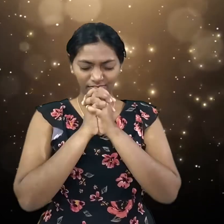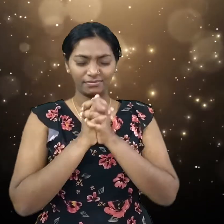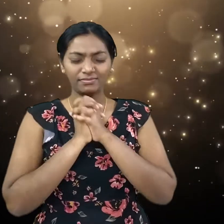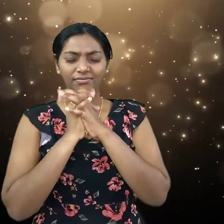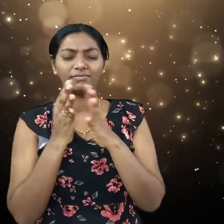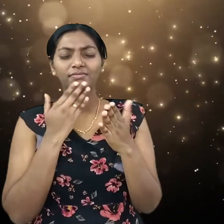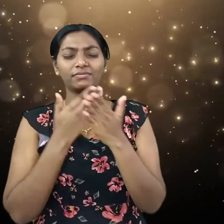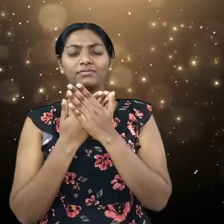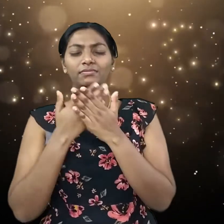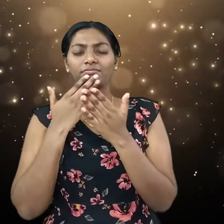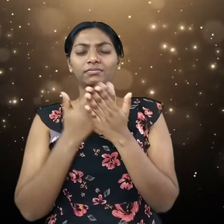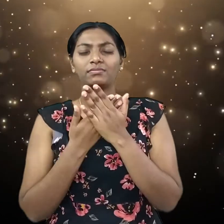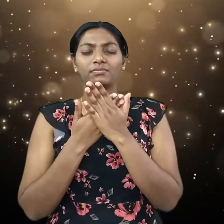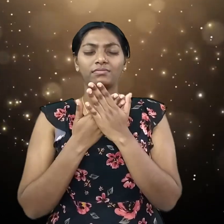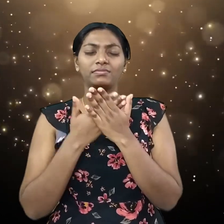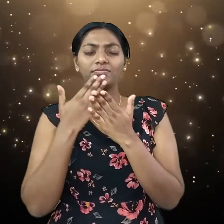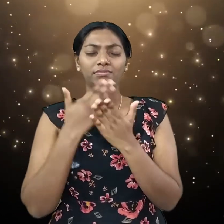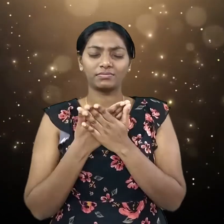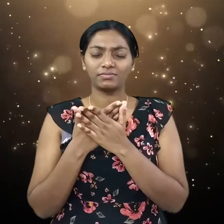रीन त्रालोन त्रला खासी थी